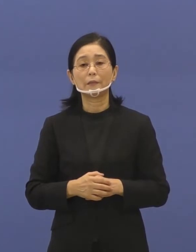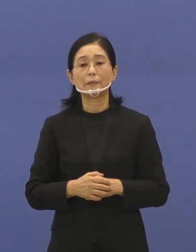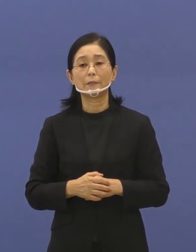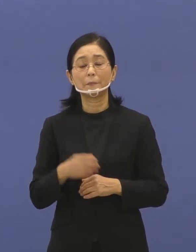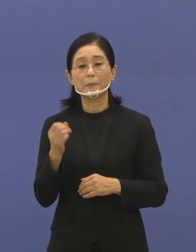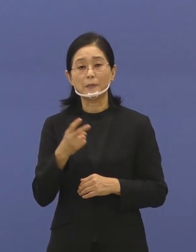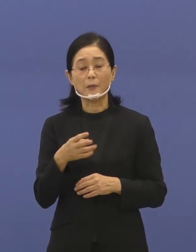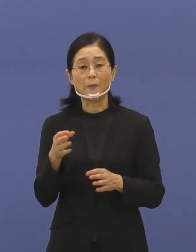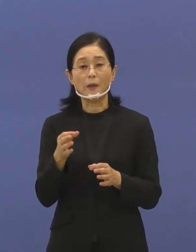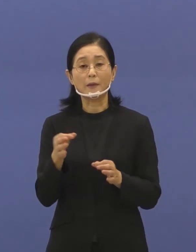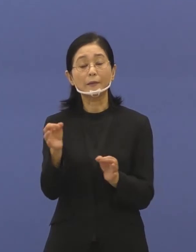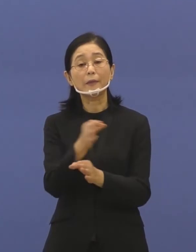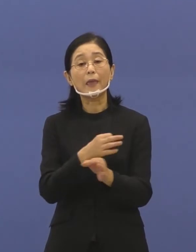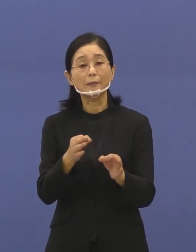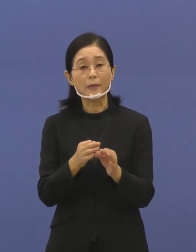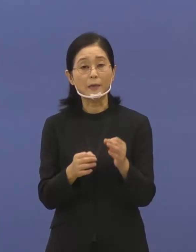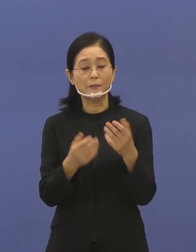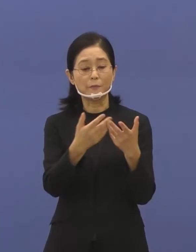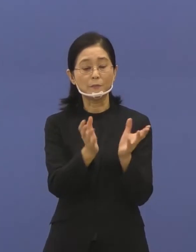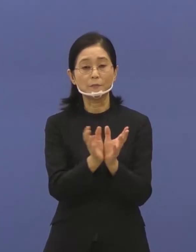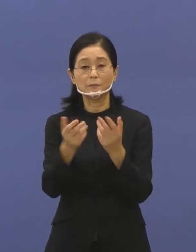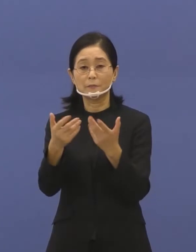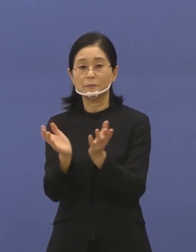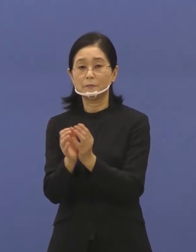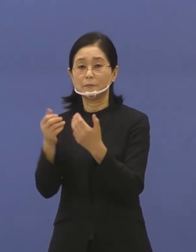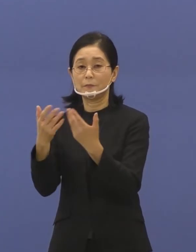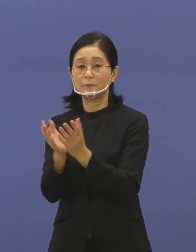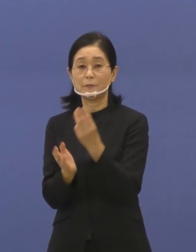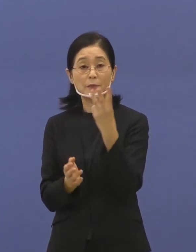経済三団体、